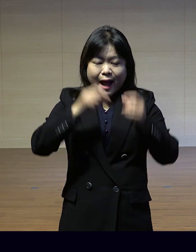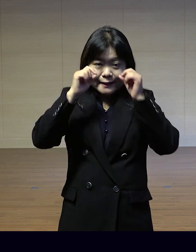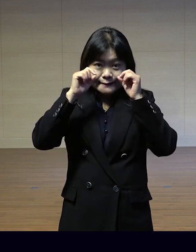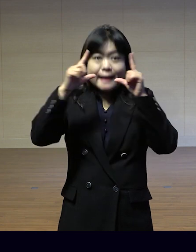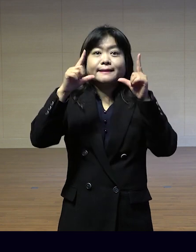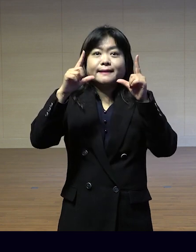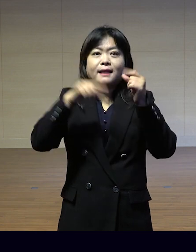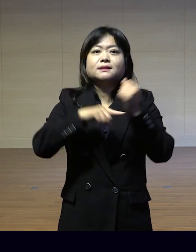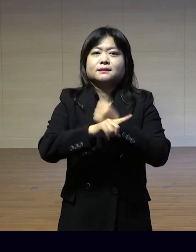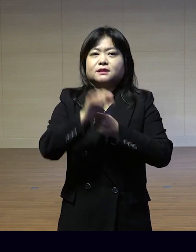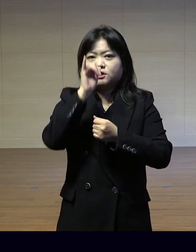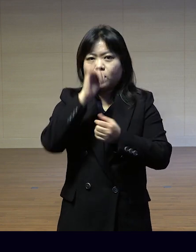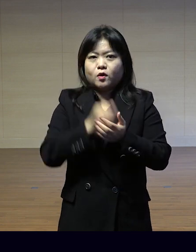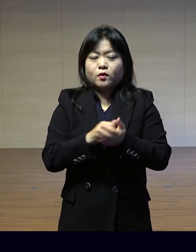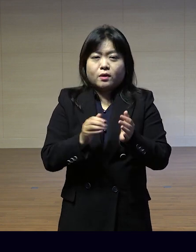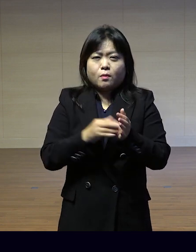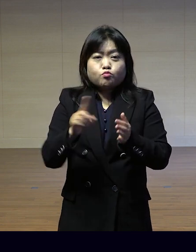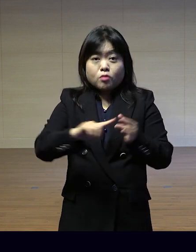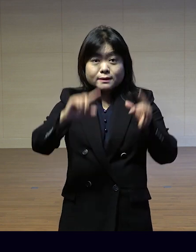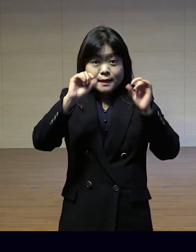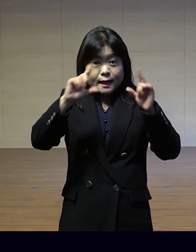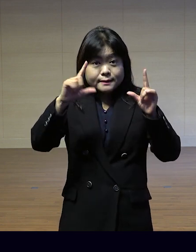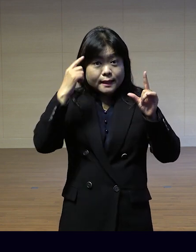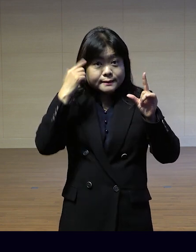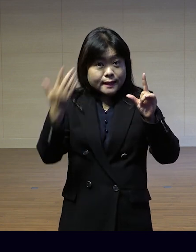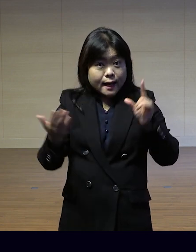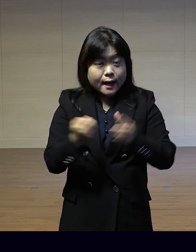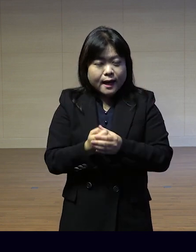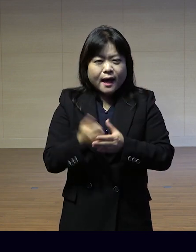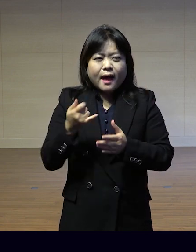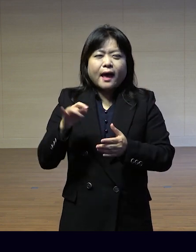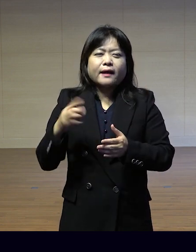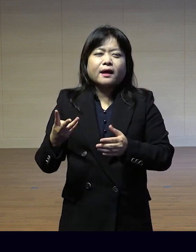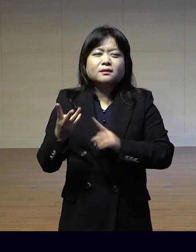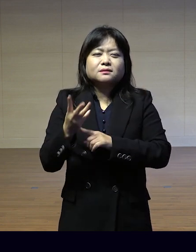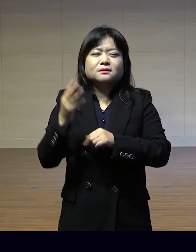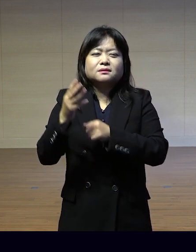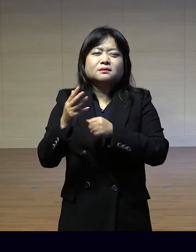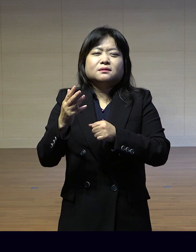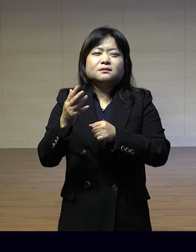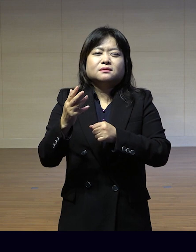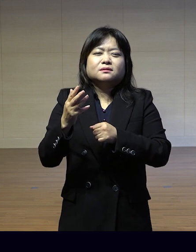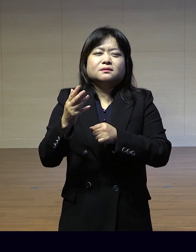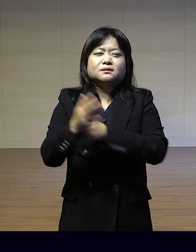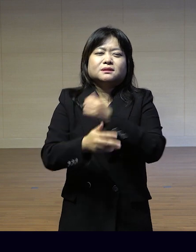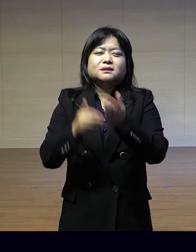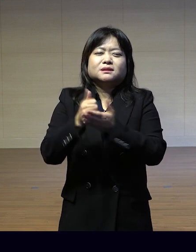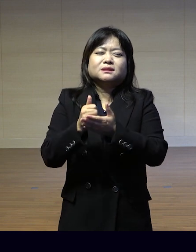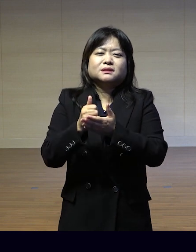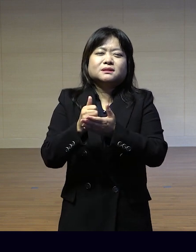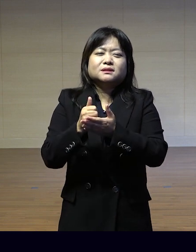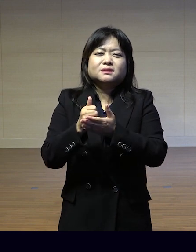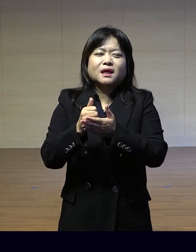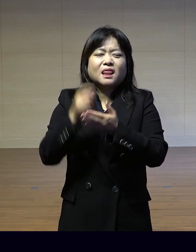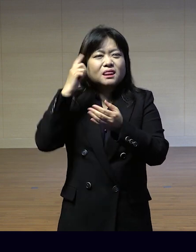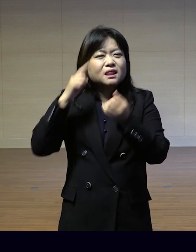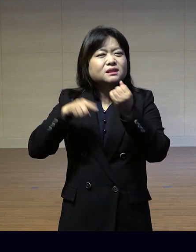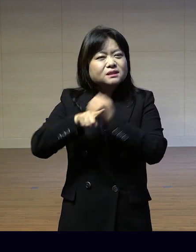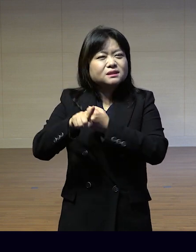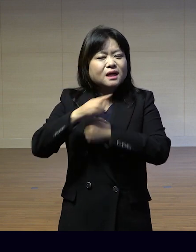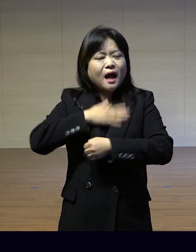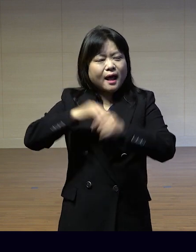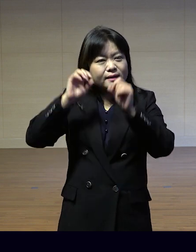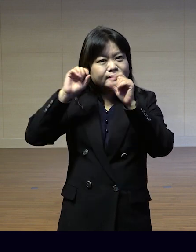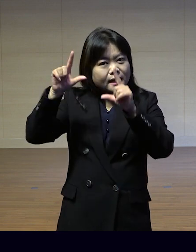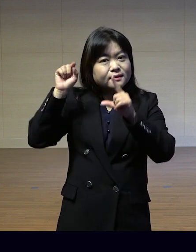알아차린다 이런 의미인데 그건 뭘 알아차리냐? 해겔은 유신론자고 신의 뜻을 알아차린다.